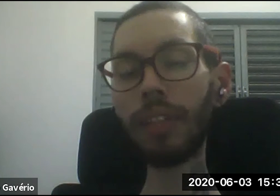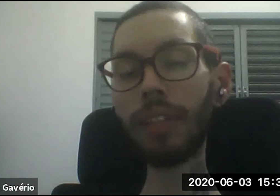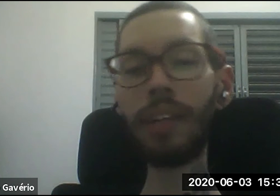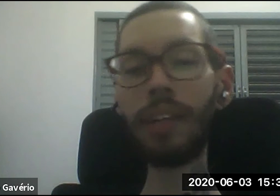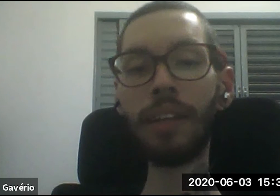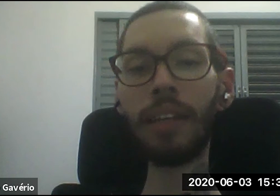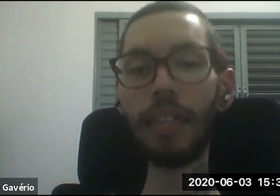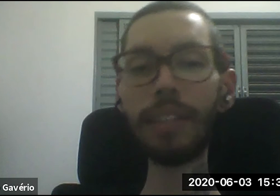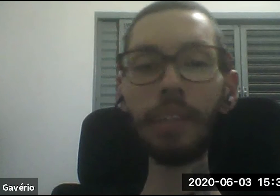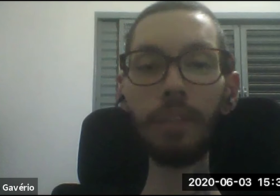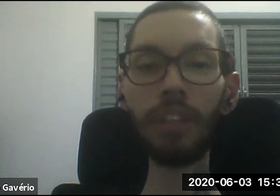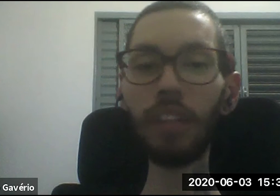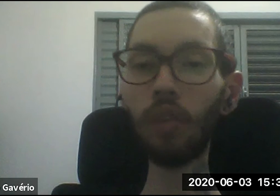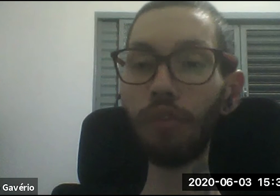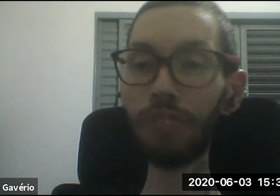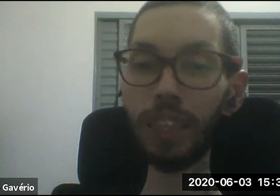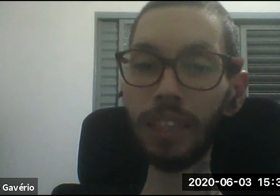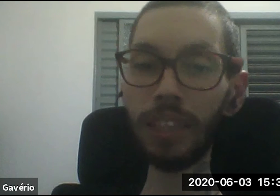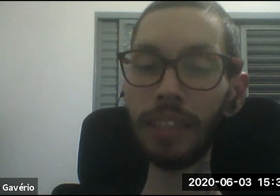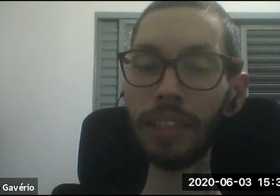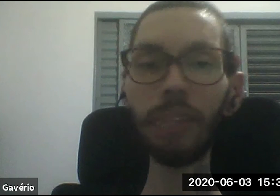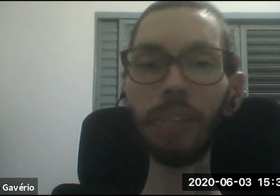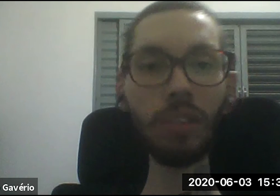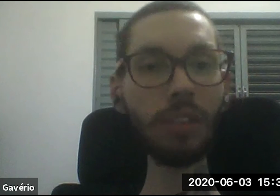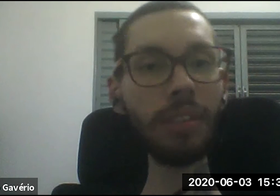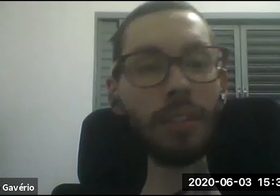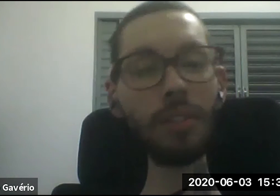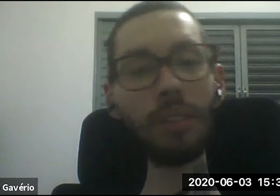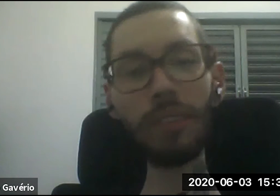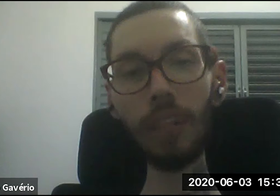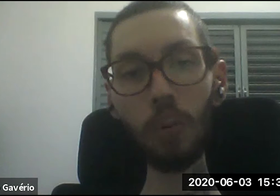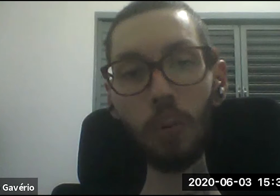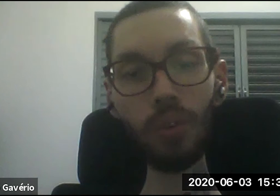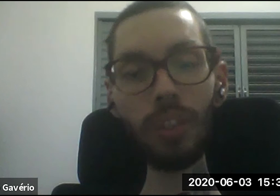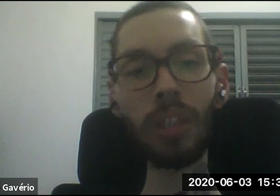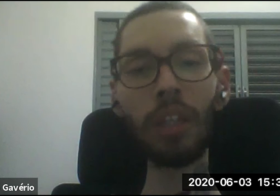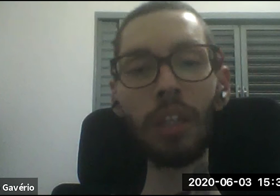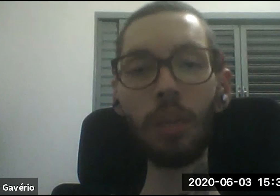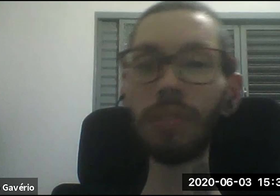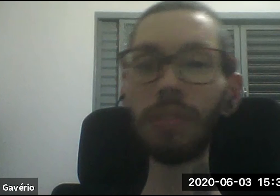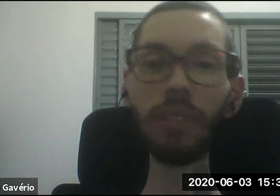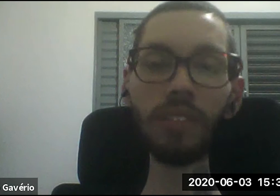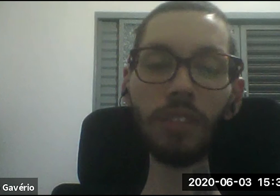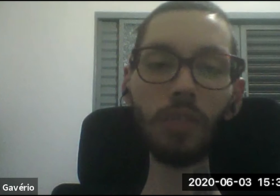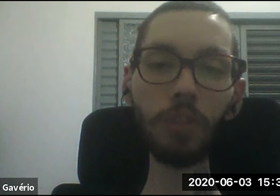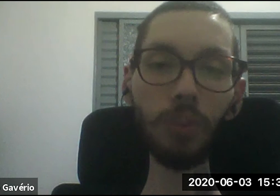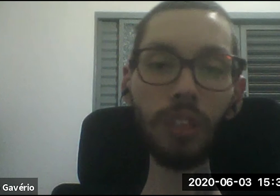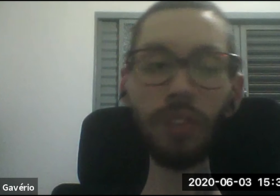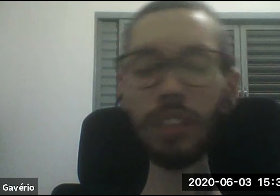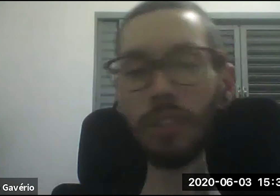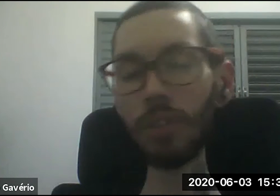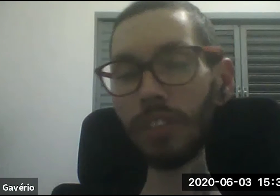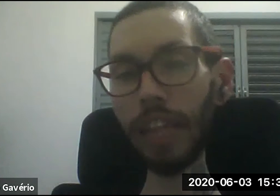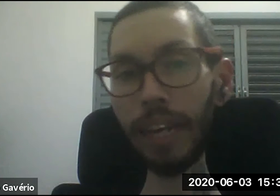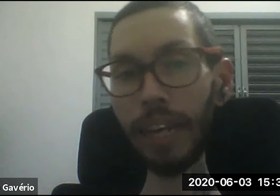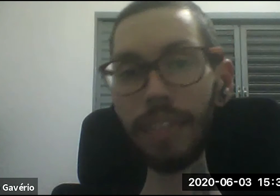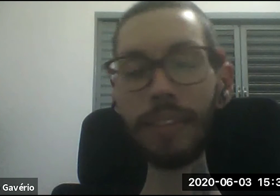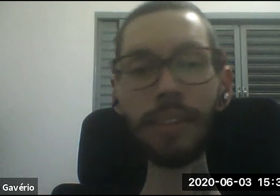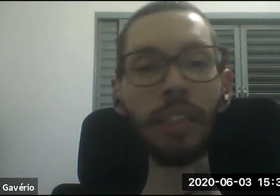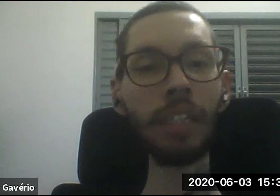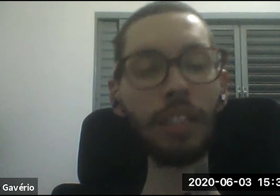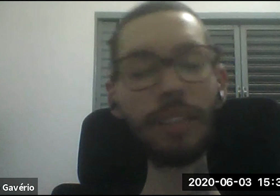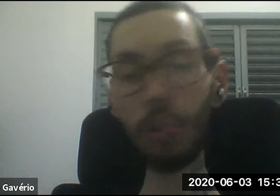conseguiu ainda exatamente resolver tanto as nossas questões de saúde, quanto as nossas questões políticas,